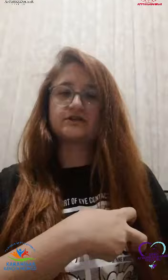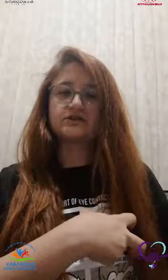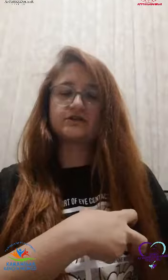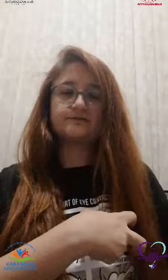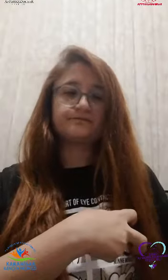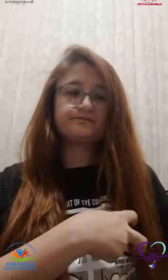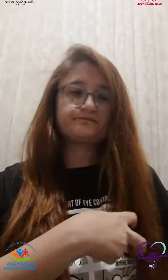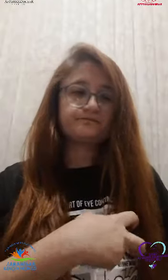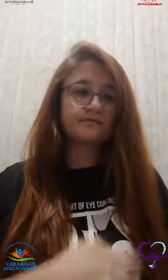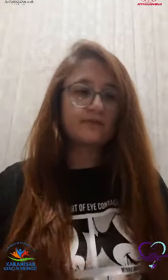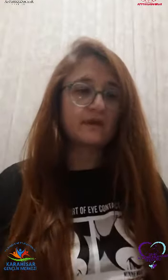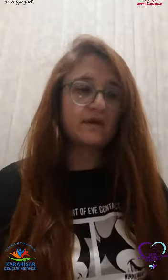Aşk.